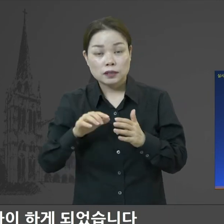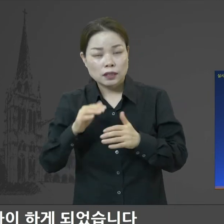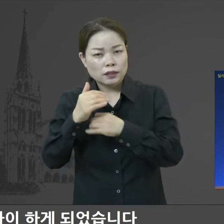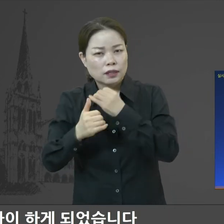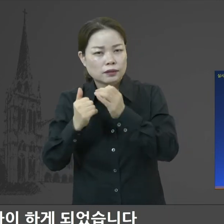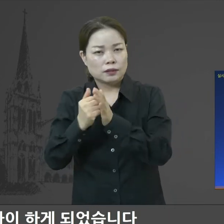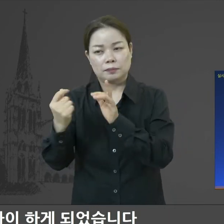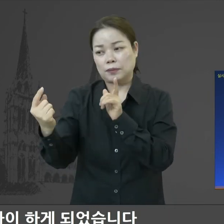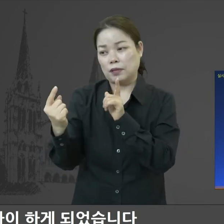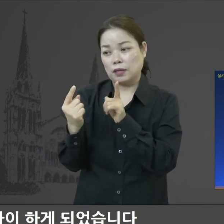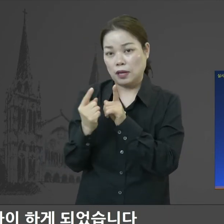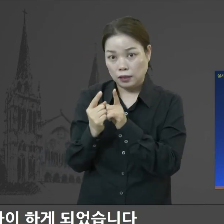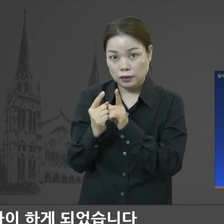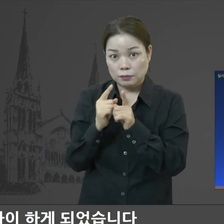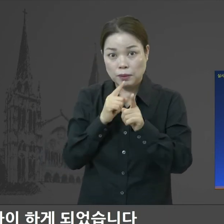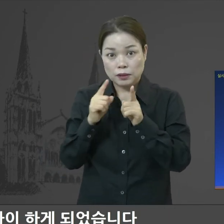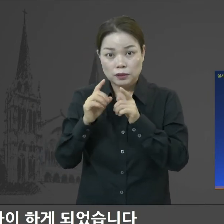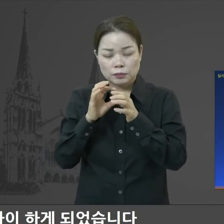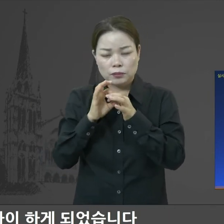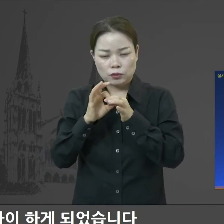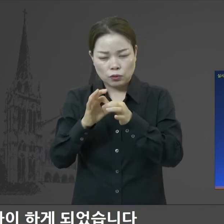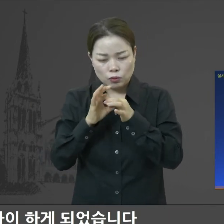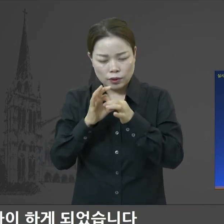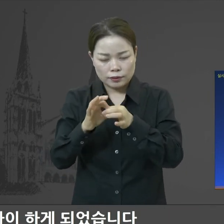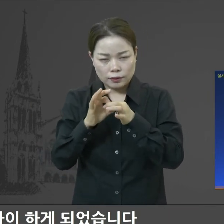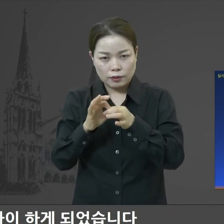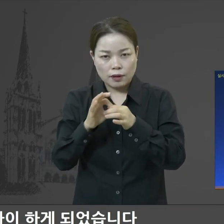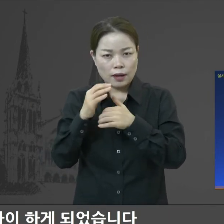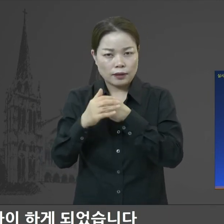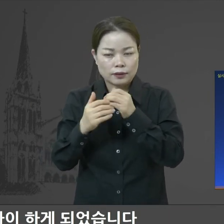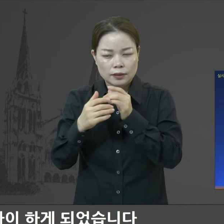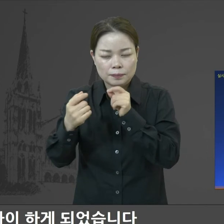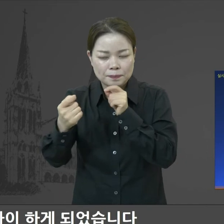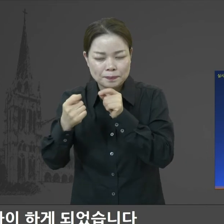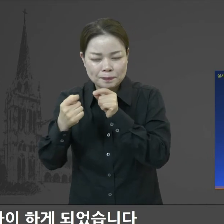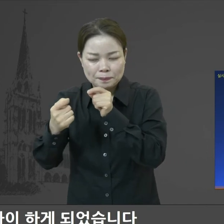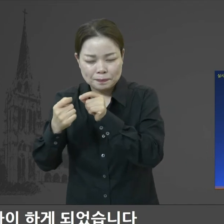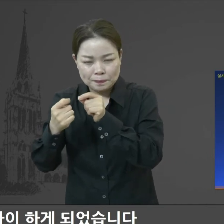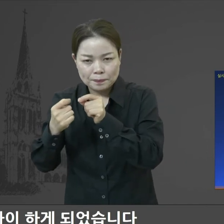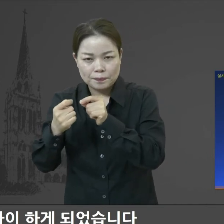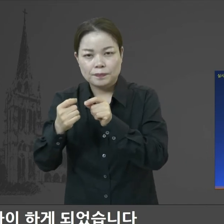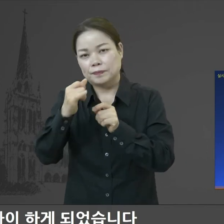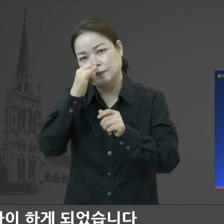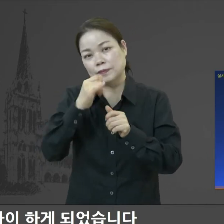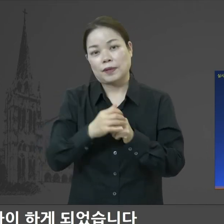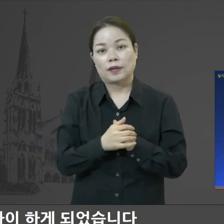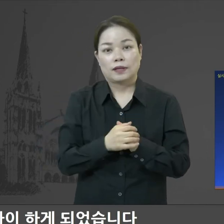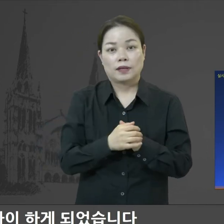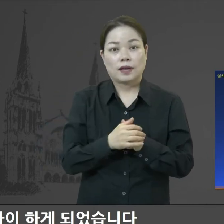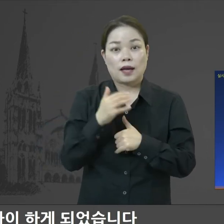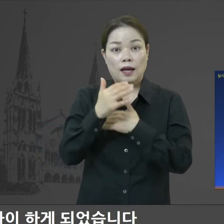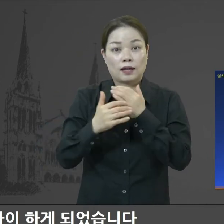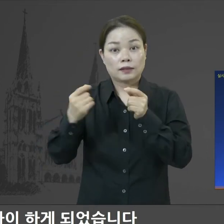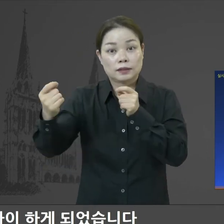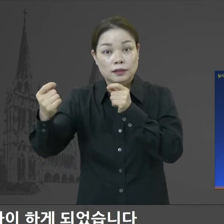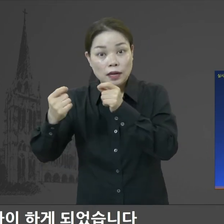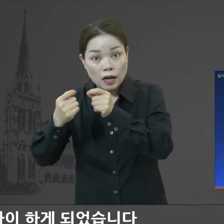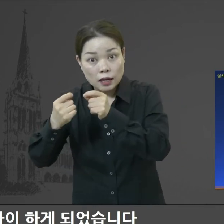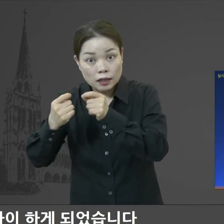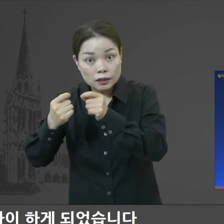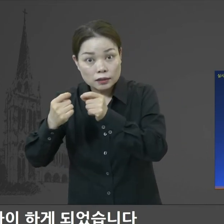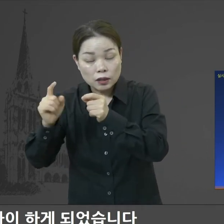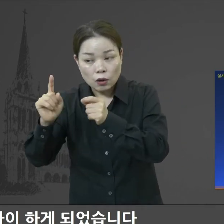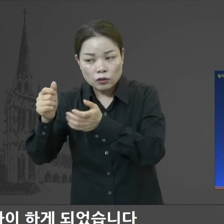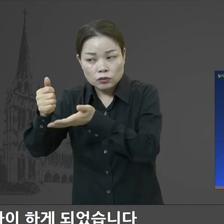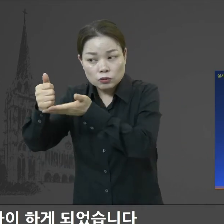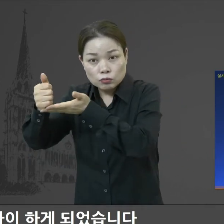하나님 만났고 그 말씀을 매개로 해서 하나님께 가까이 가게 된 것이죠. 하나님 가까이 가게 되니 그분이